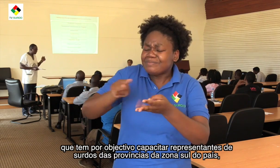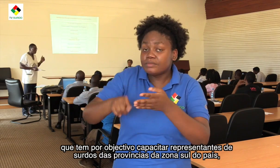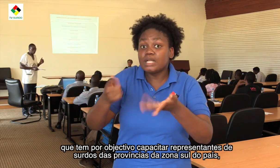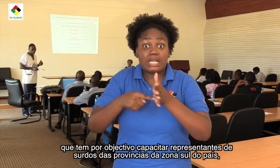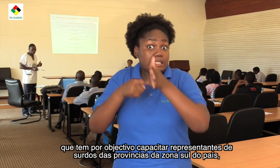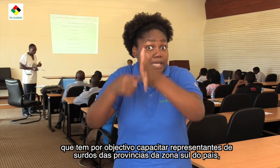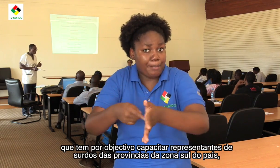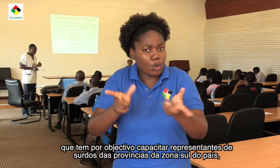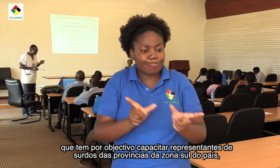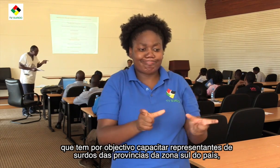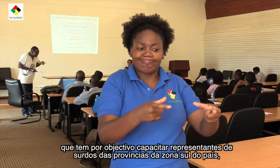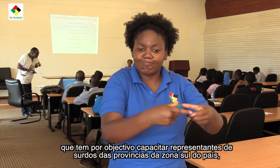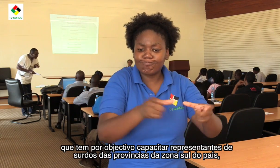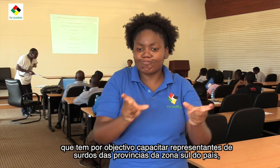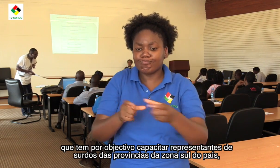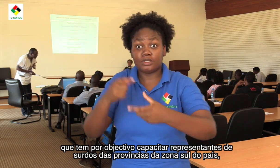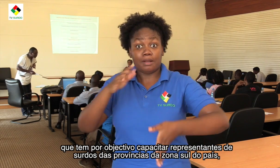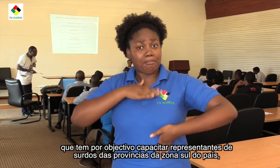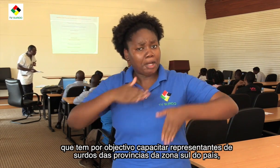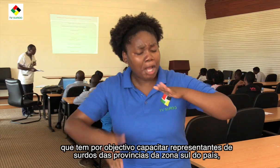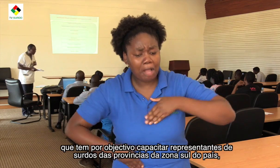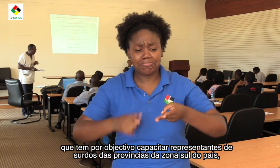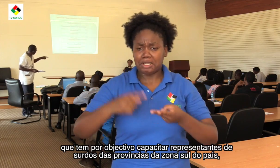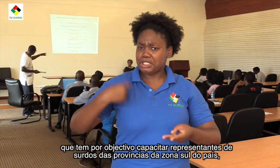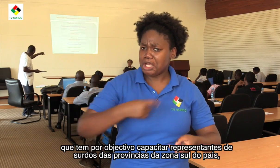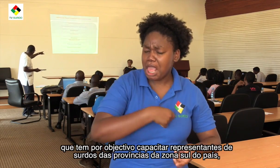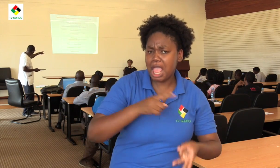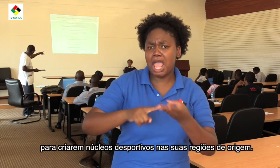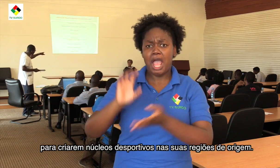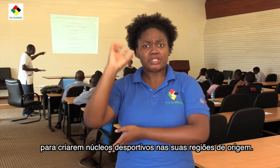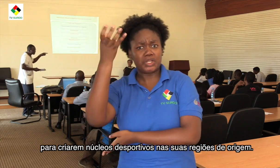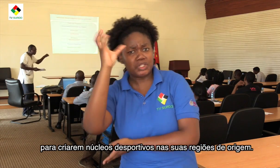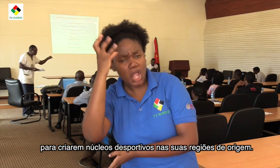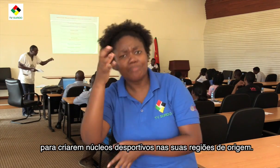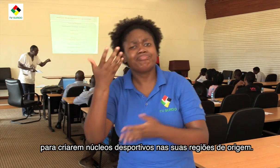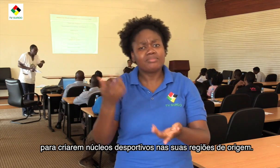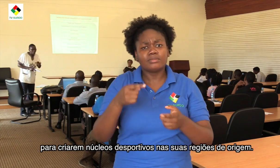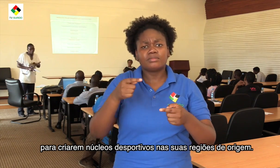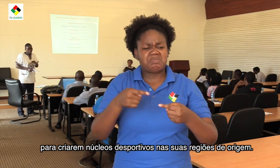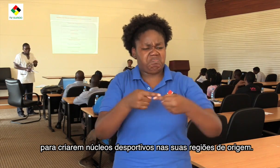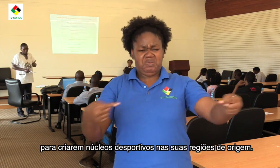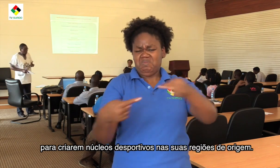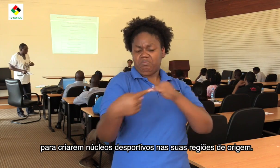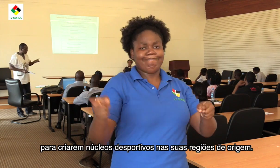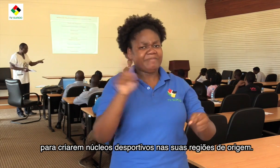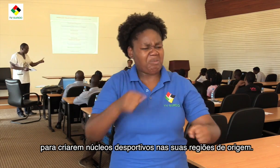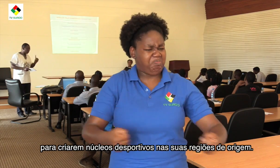representantes de surdos das províncias da zona sul do país para criarem núcleos desportivos nas suas regiões de